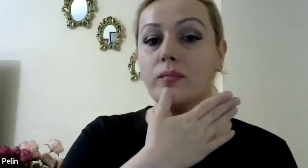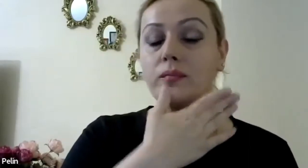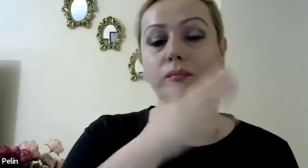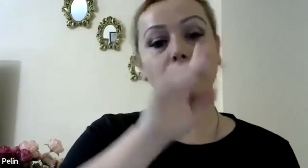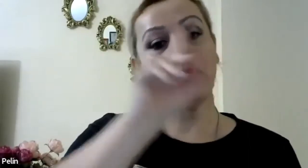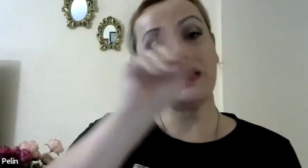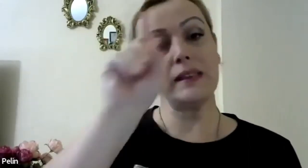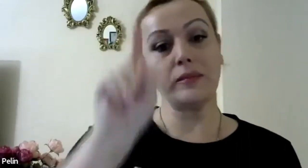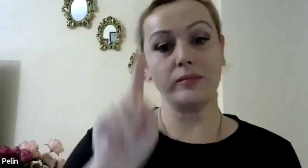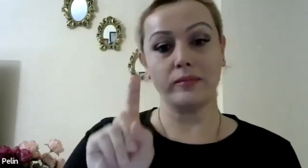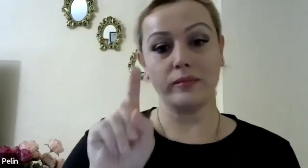olabilirim?